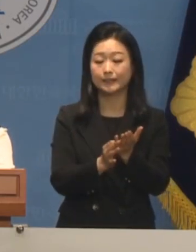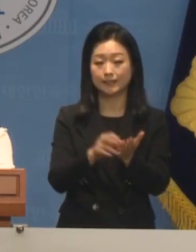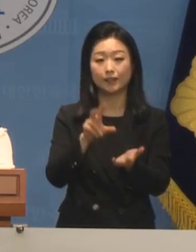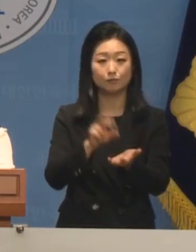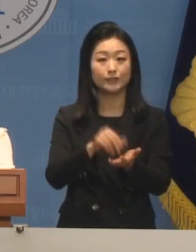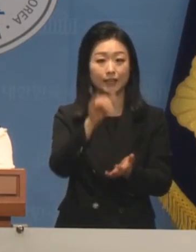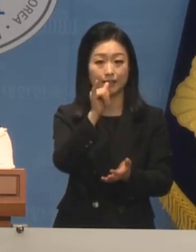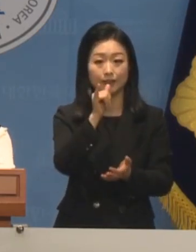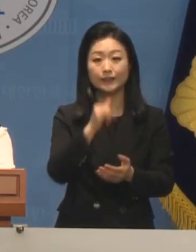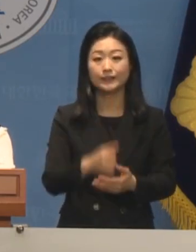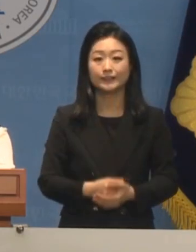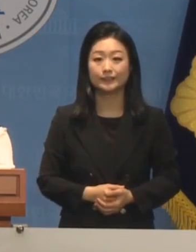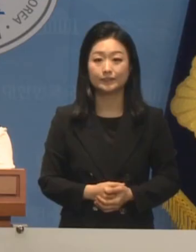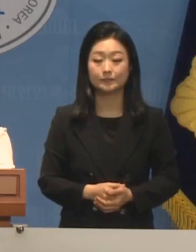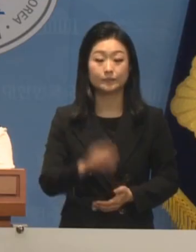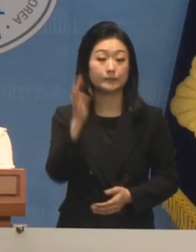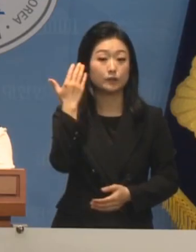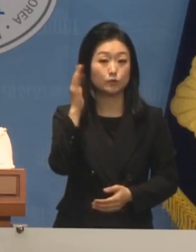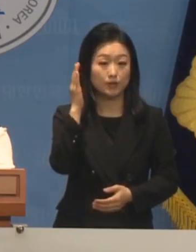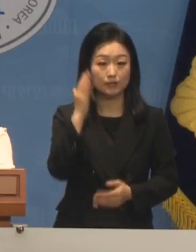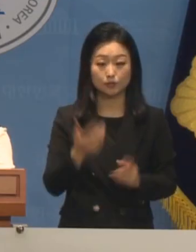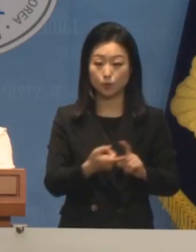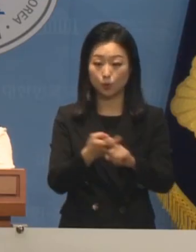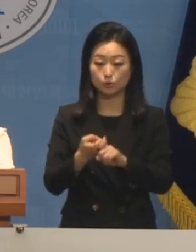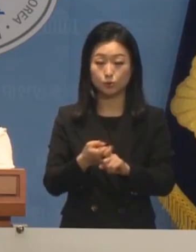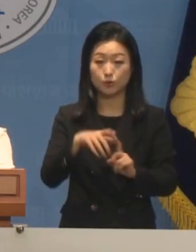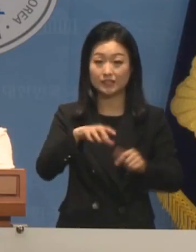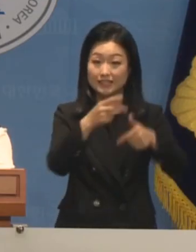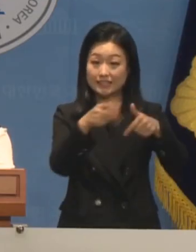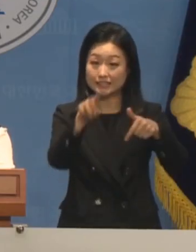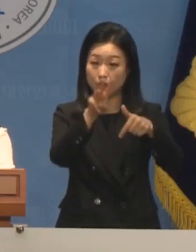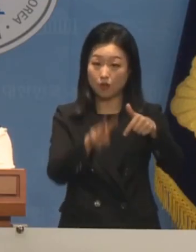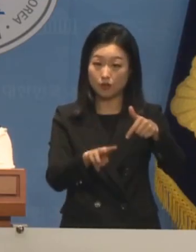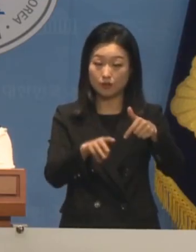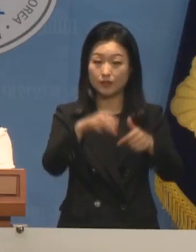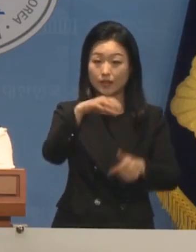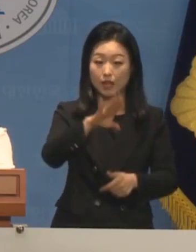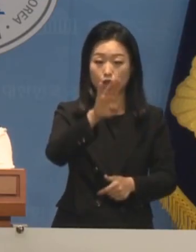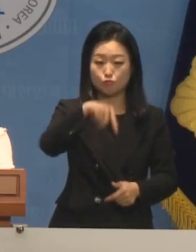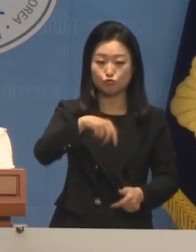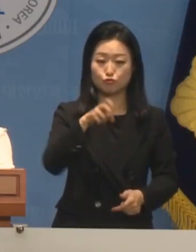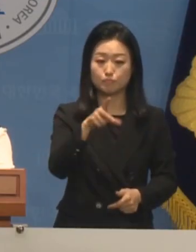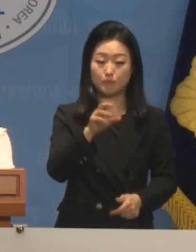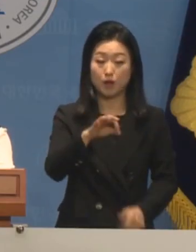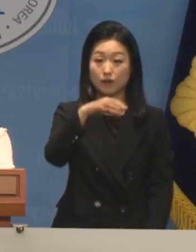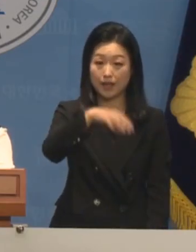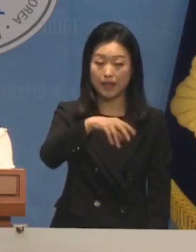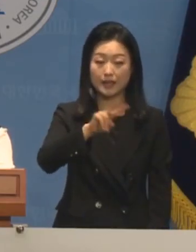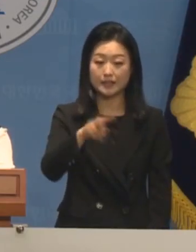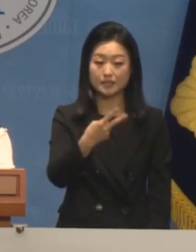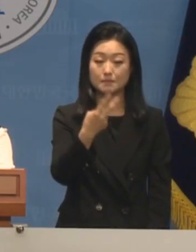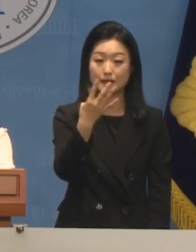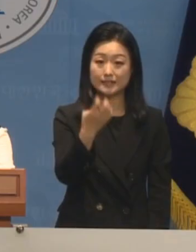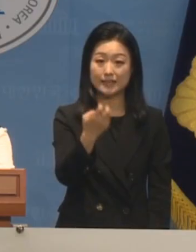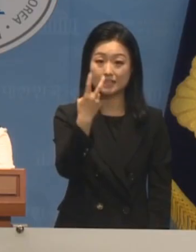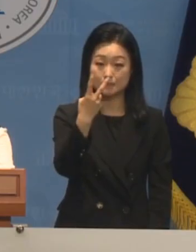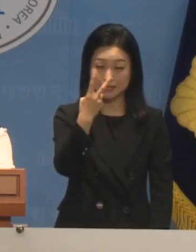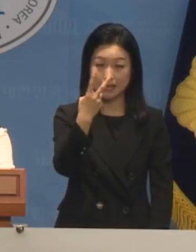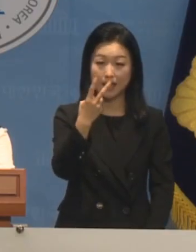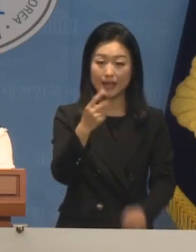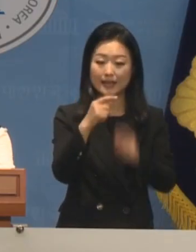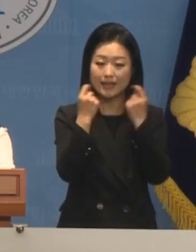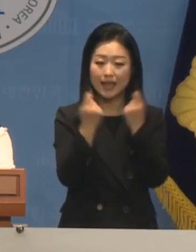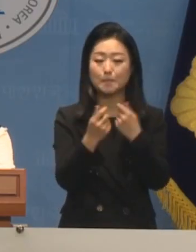놓여 있습니다 최근 우리 노조가 인천 부평구 금방에 242개 병원 의원을 직접 방문에